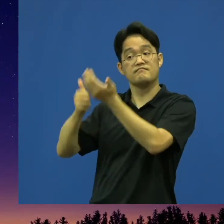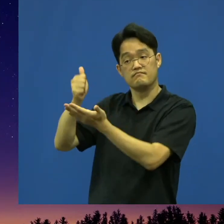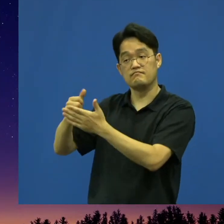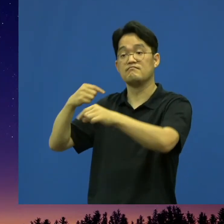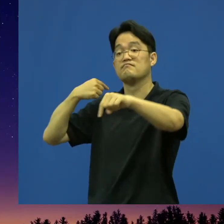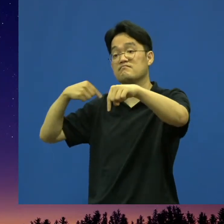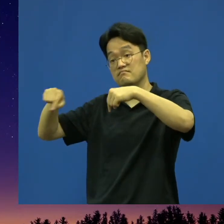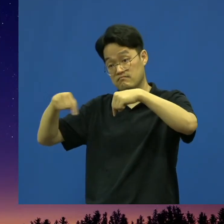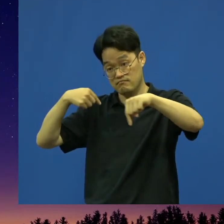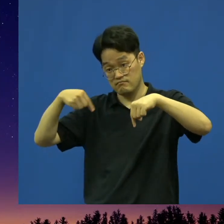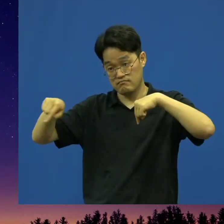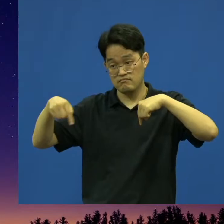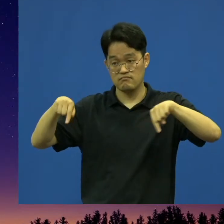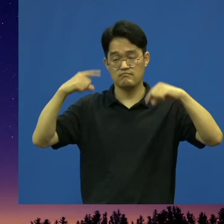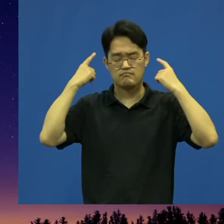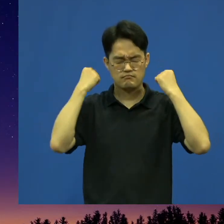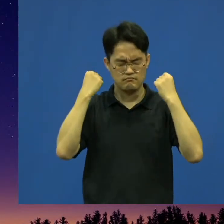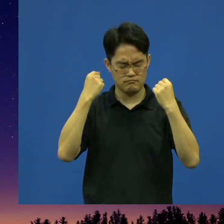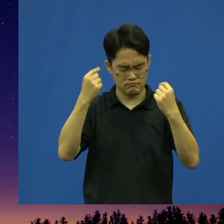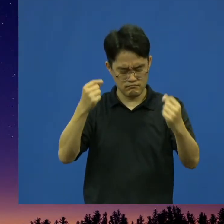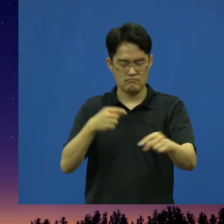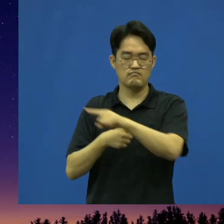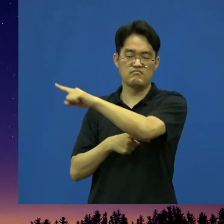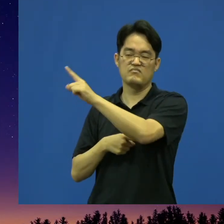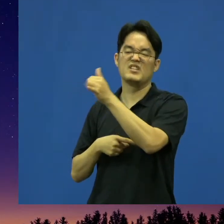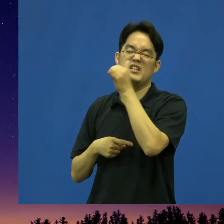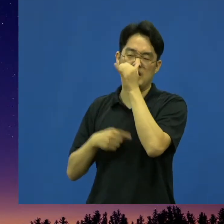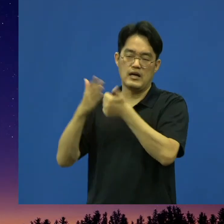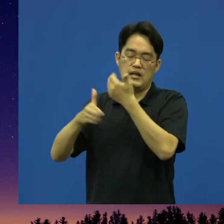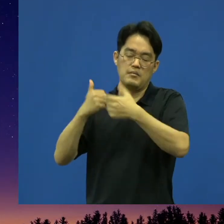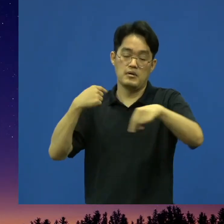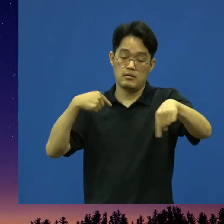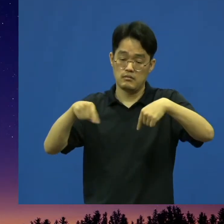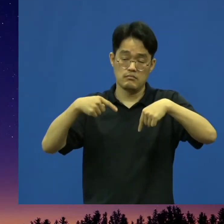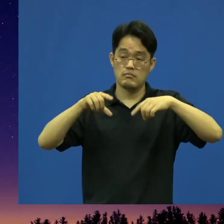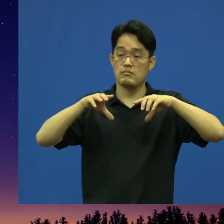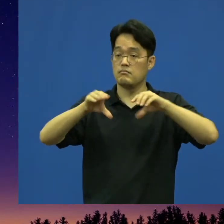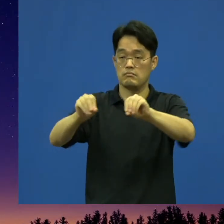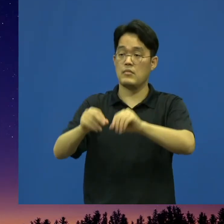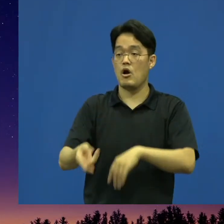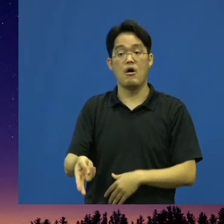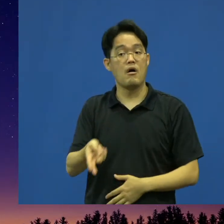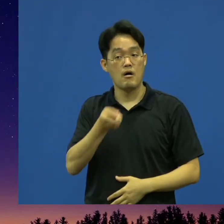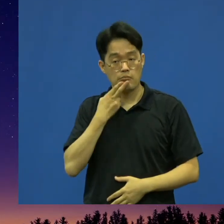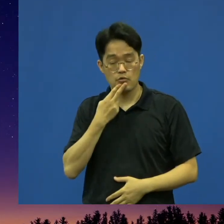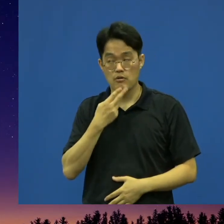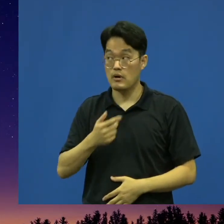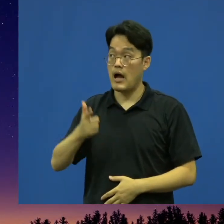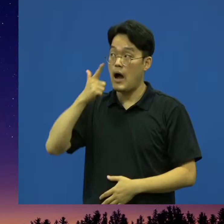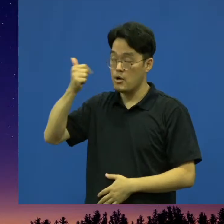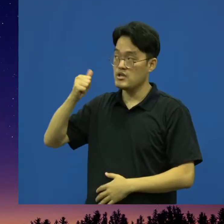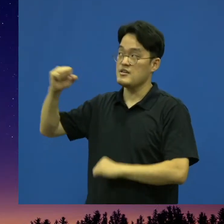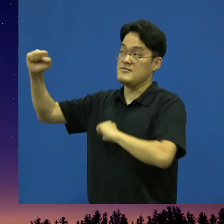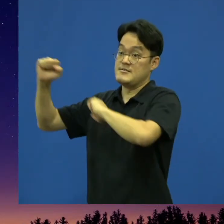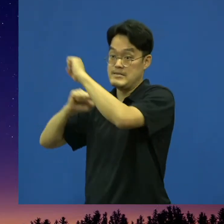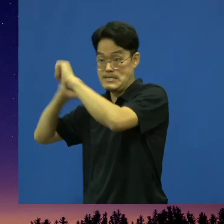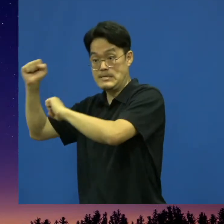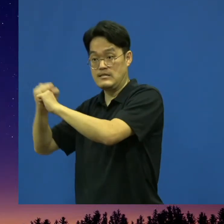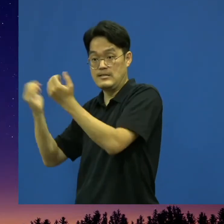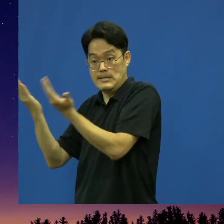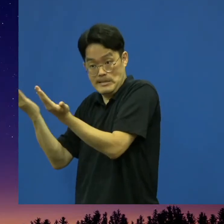다스림은 절대로 멈춘 적이 없고 아버지께서 일하시니 아들